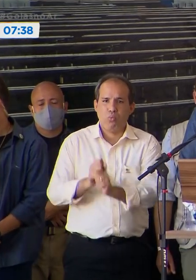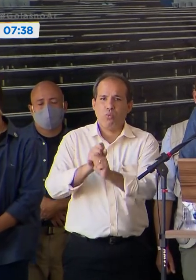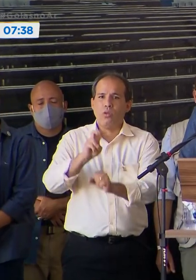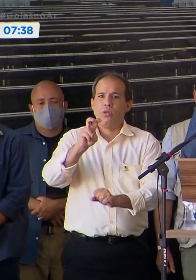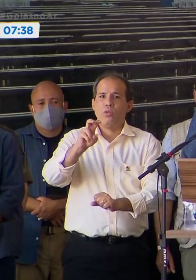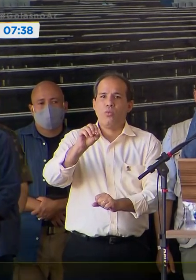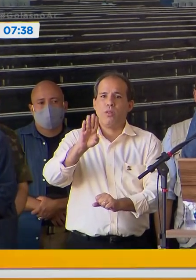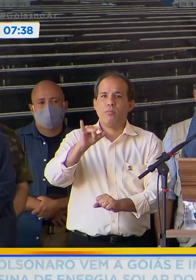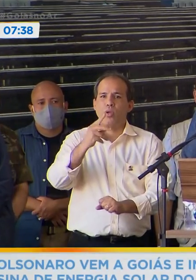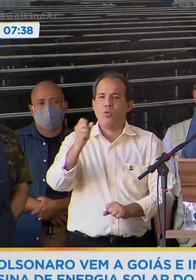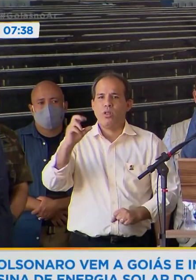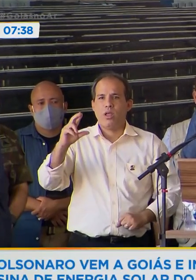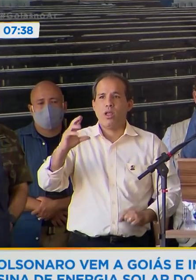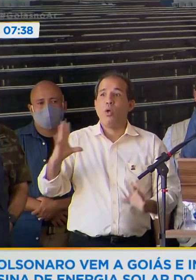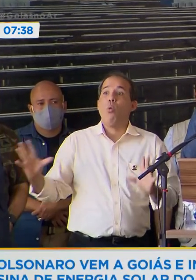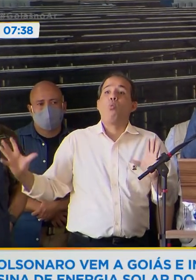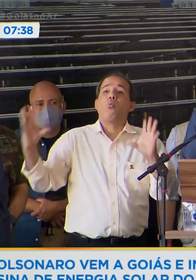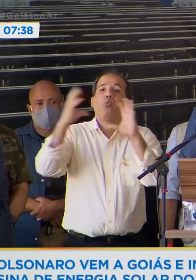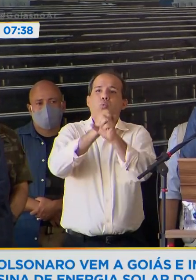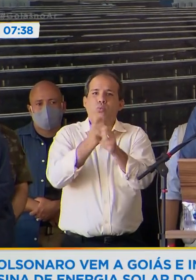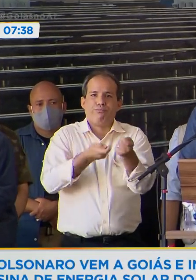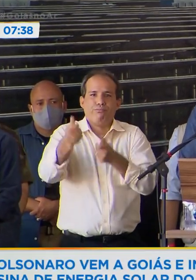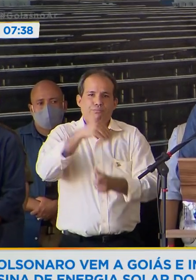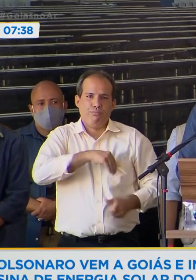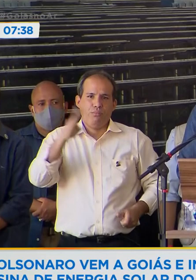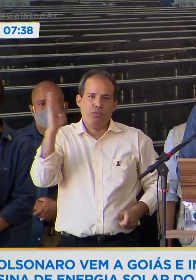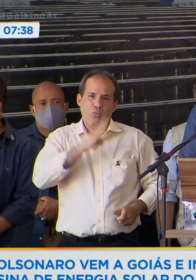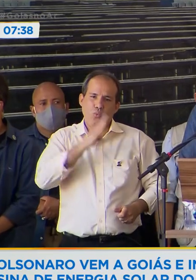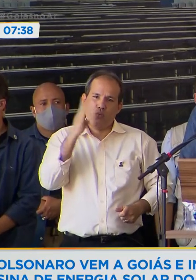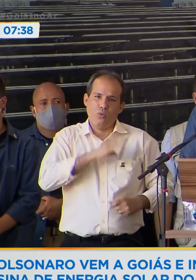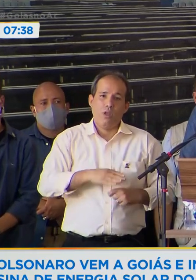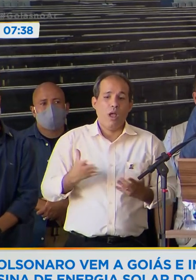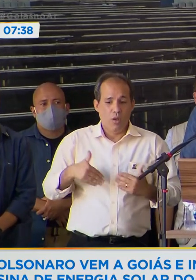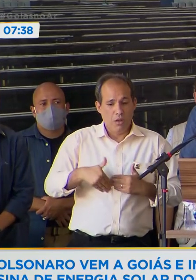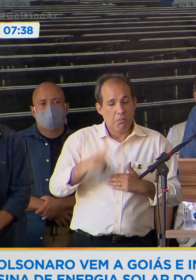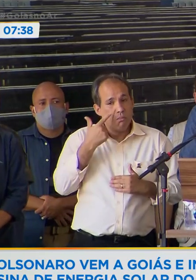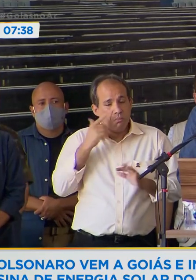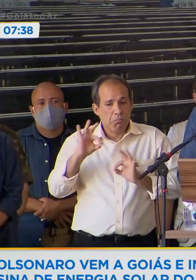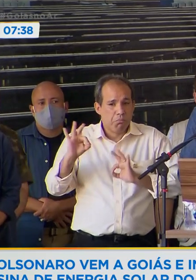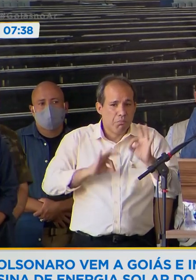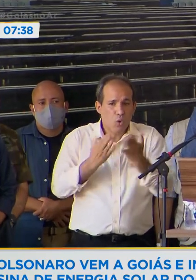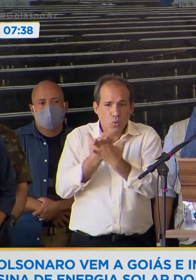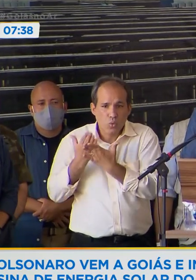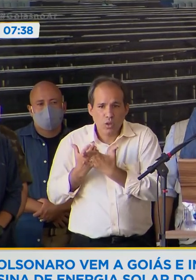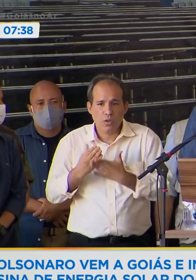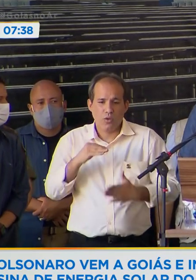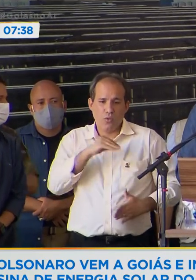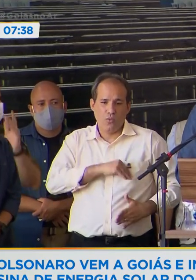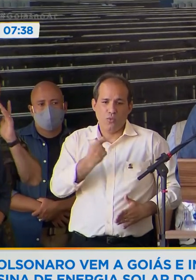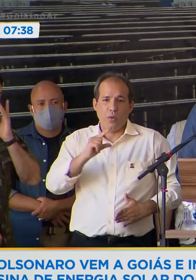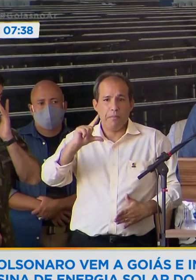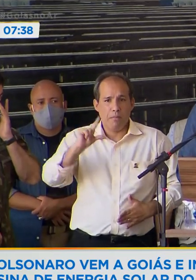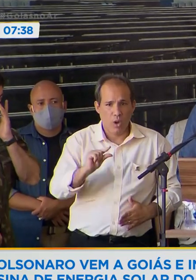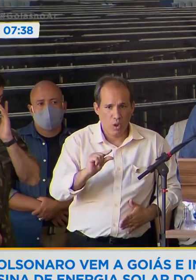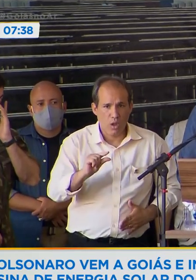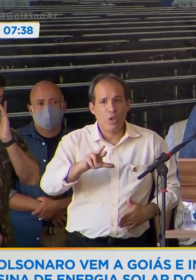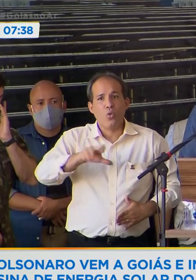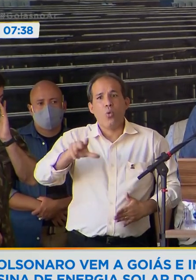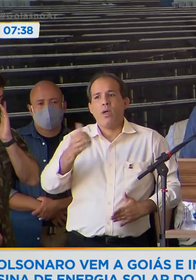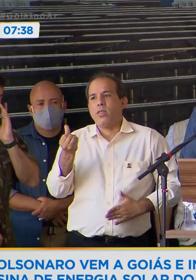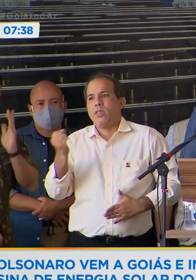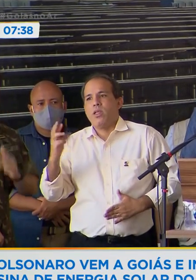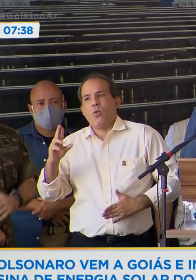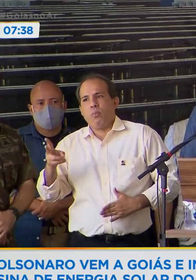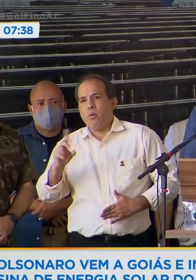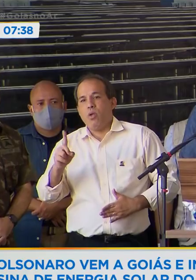reais nesse auxílio e nós pretendemos com valor menor provavelmente não será 600 mas também não será